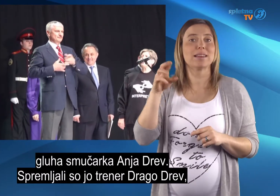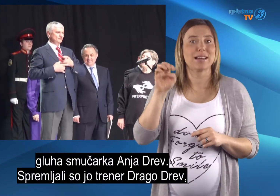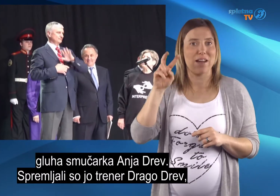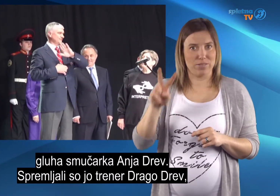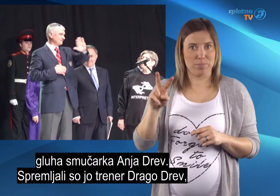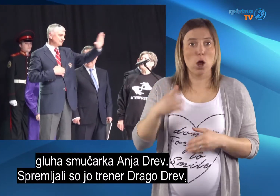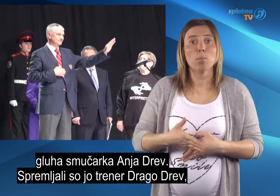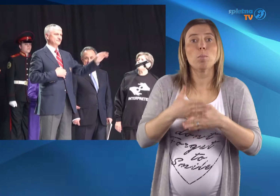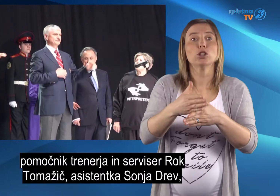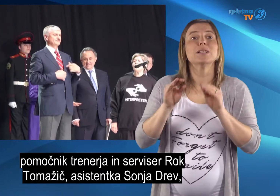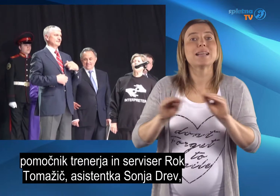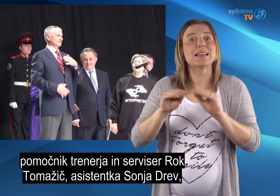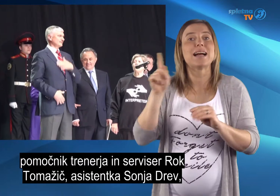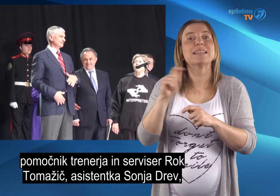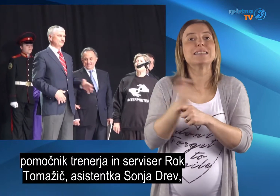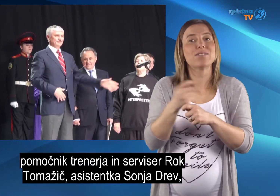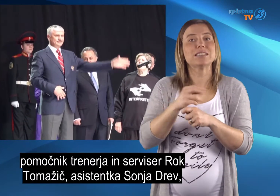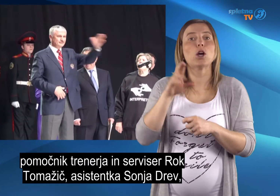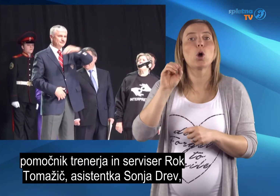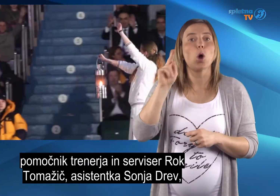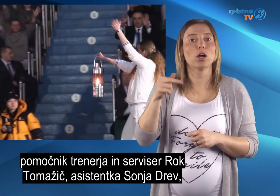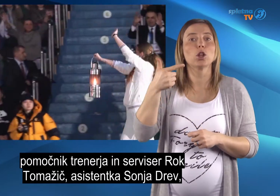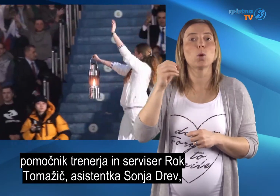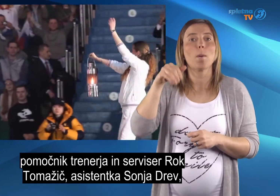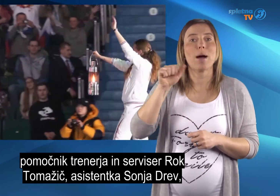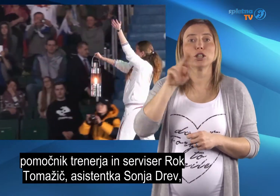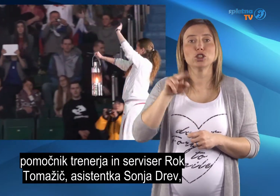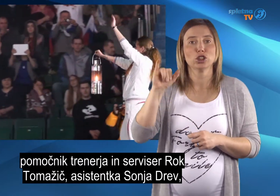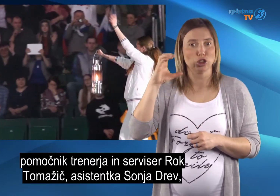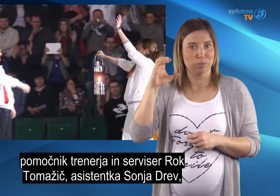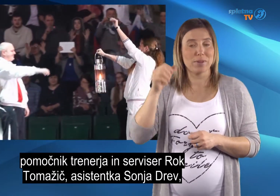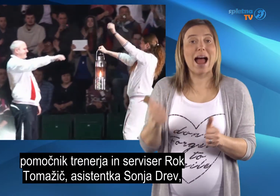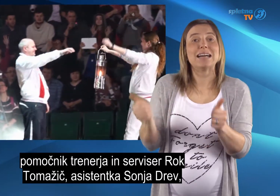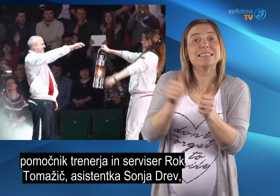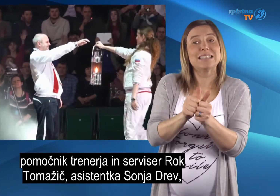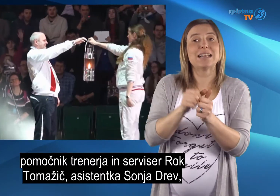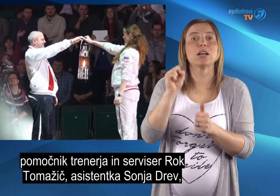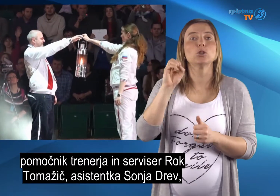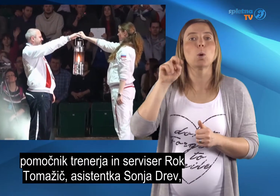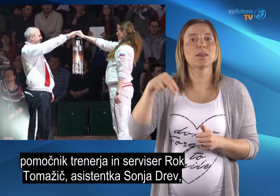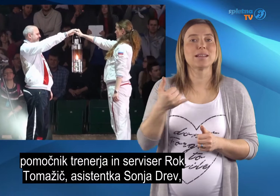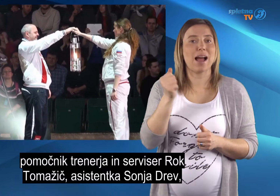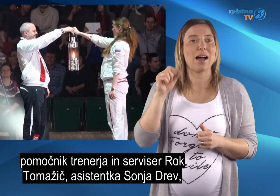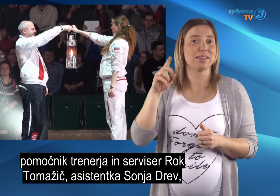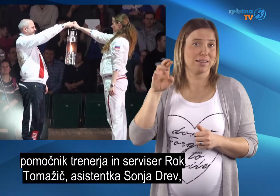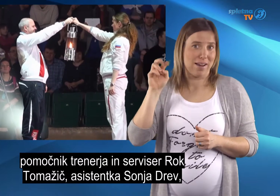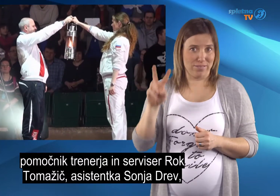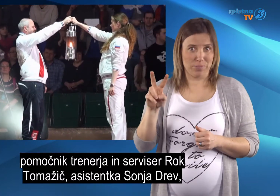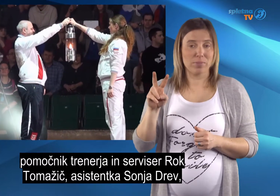pomočnik trenerja in serviser Rok Tomažič, asistentka Sonja Drev, Anton Petrič kot vodja odprave